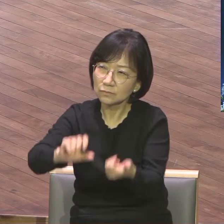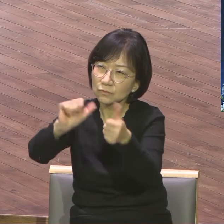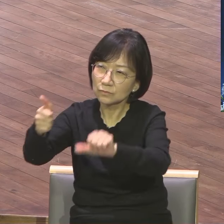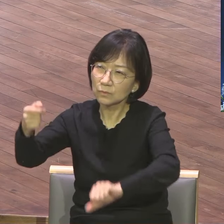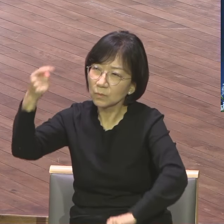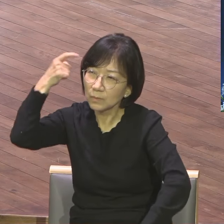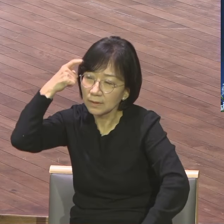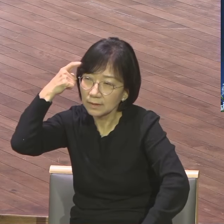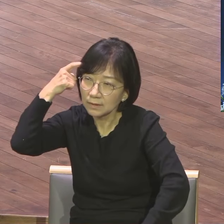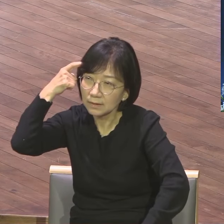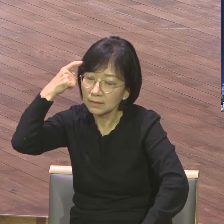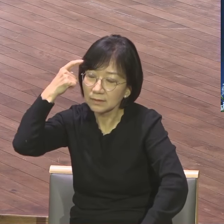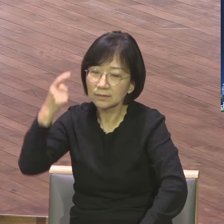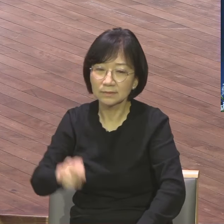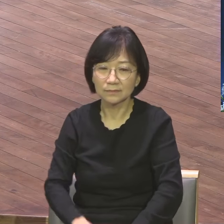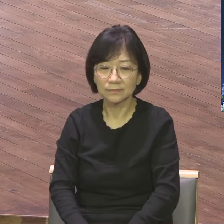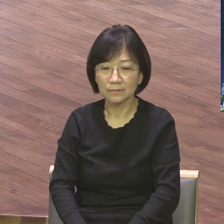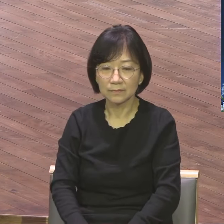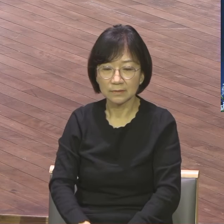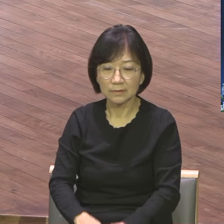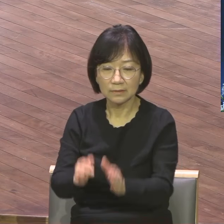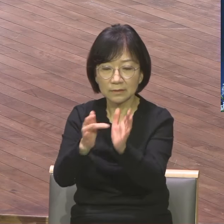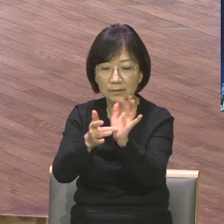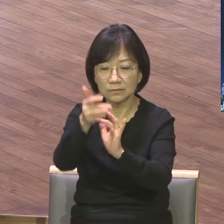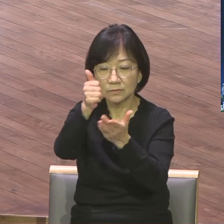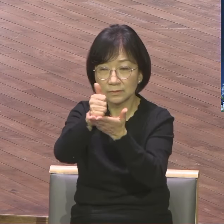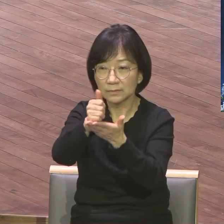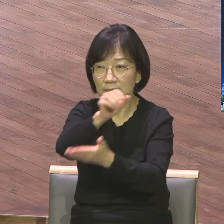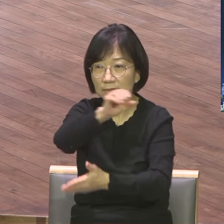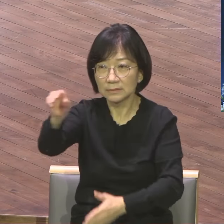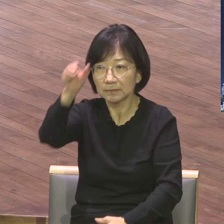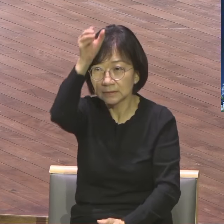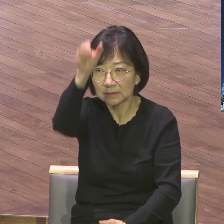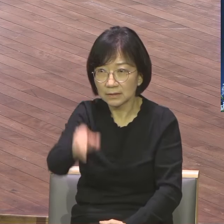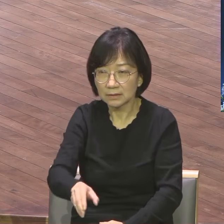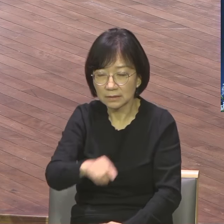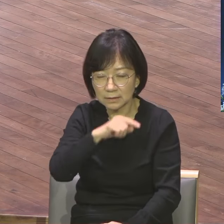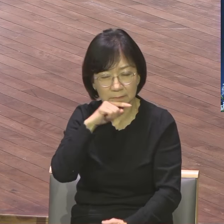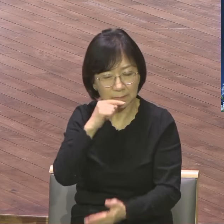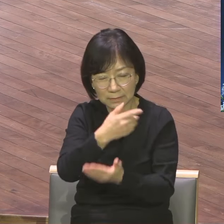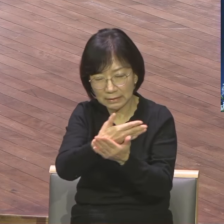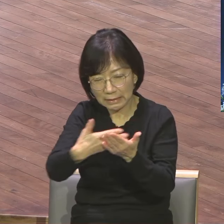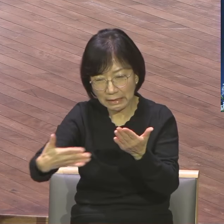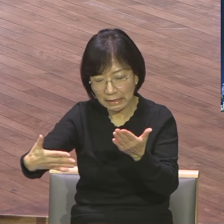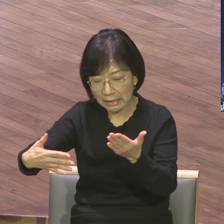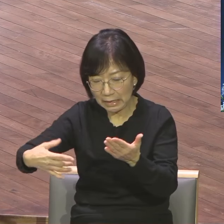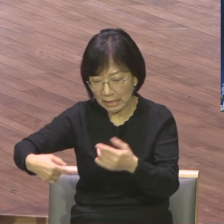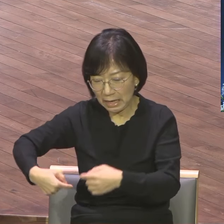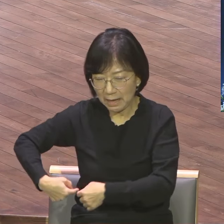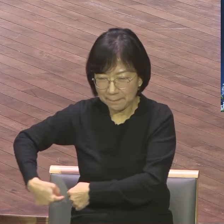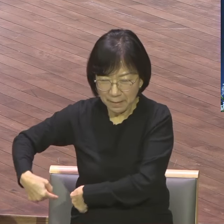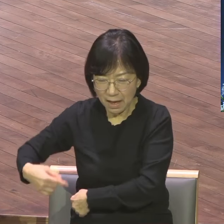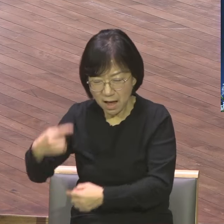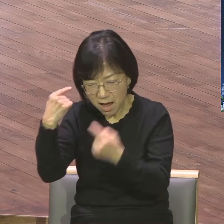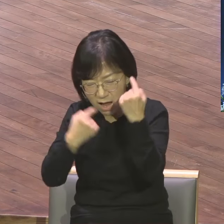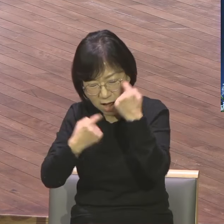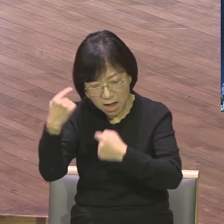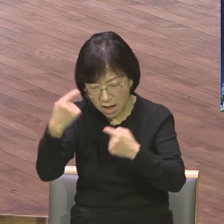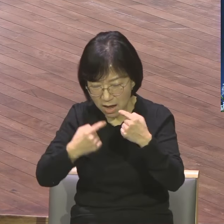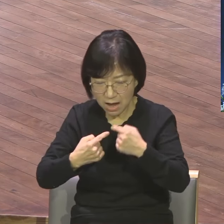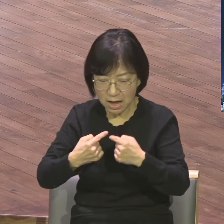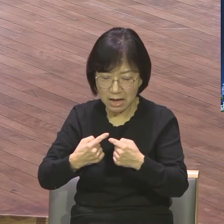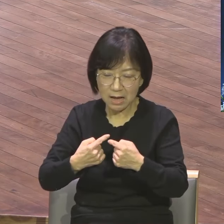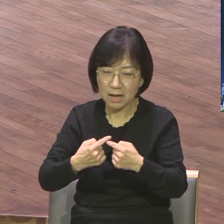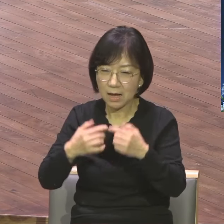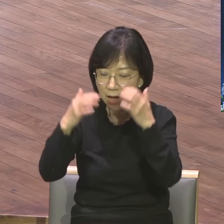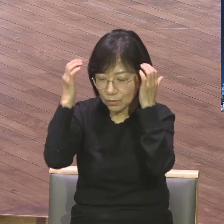예수 그리스도가 왜 십자가에서 붉은 피를 흘리시고 그 몸이 찢기시고 부서지기까지 고난받고